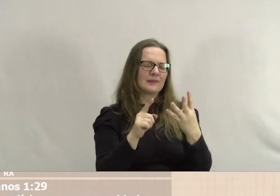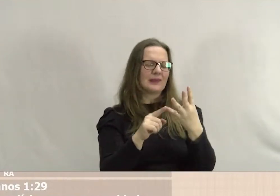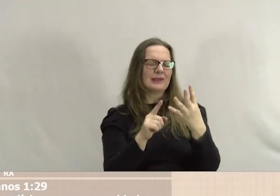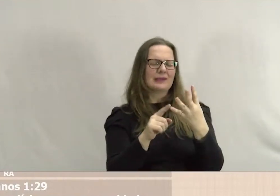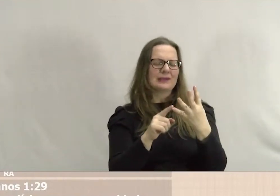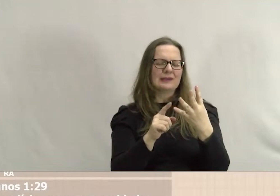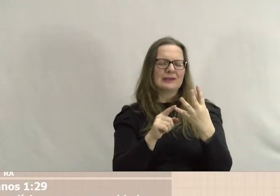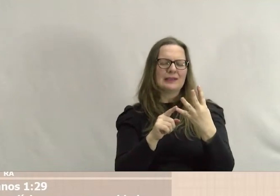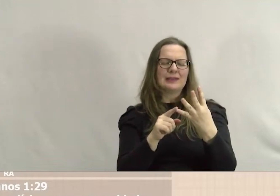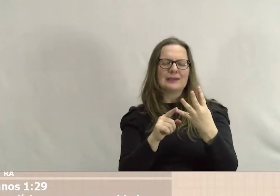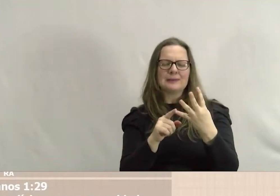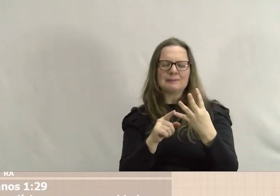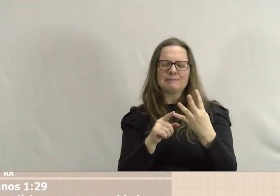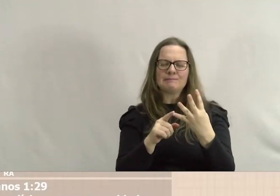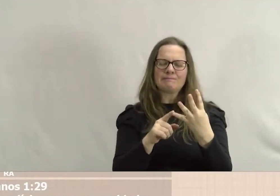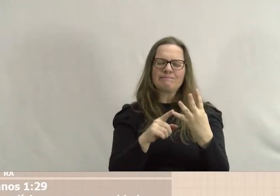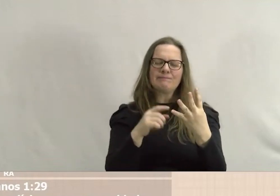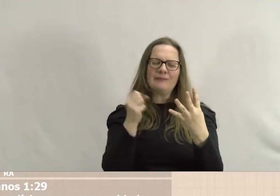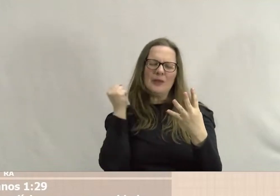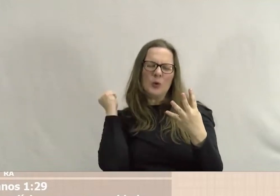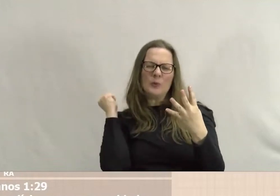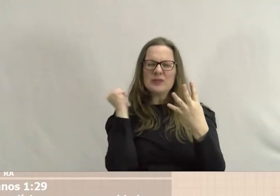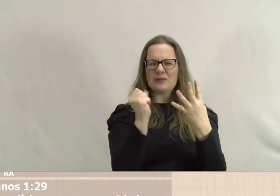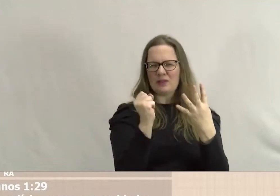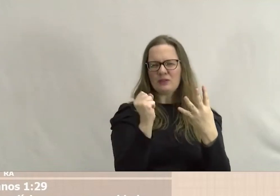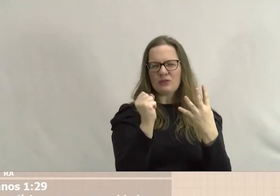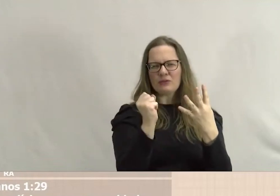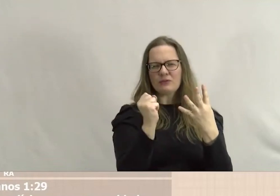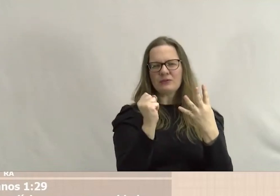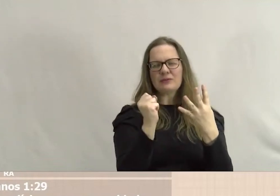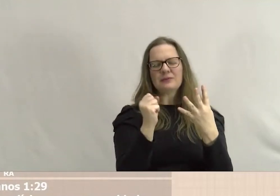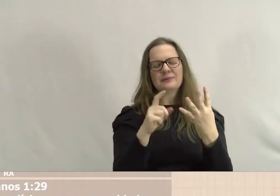Homicídio, a inveja produz homicídio.